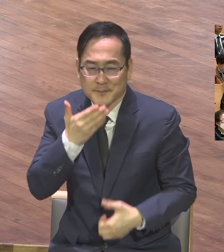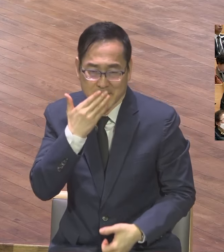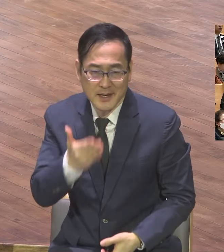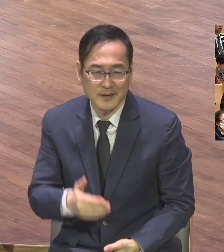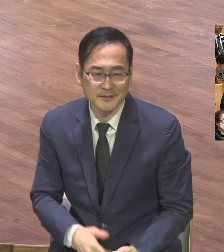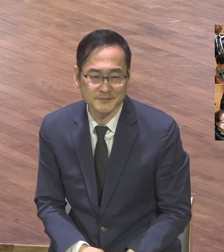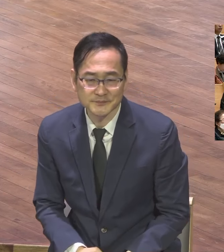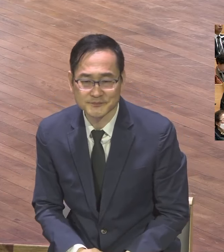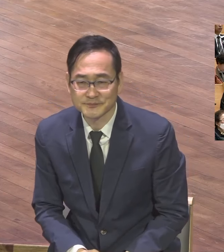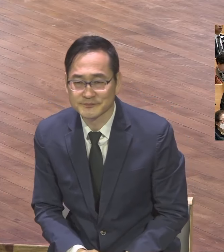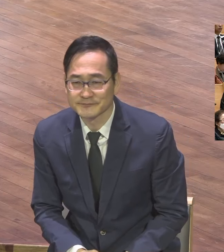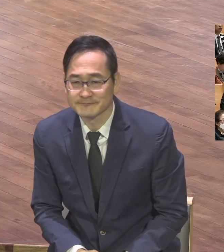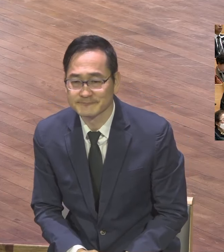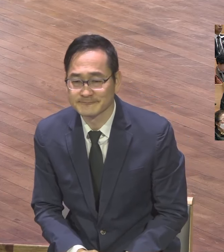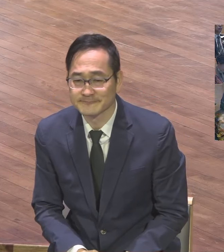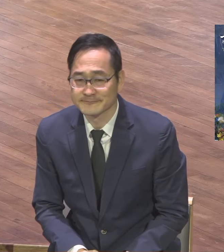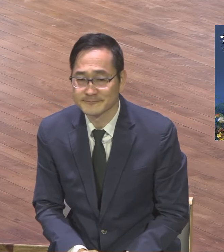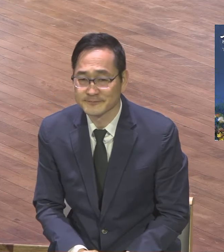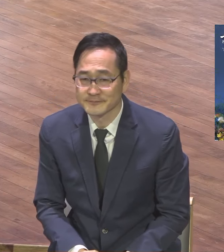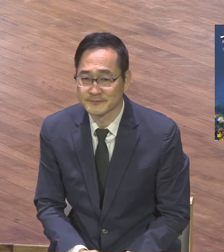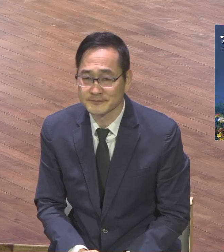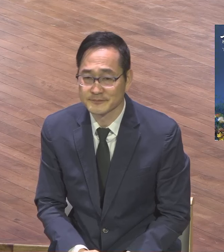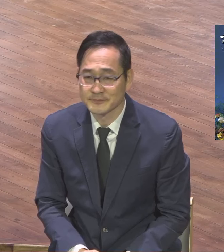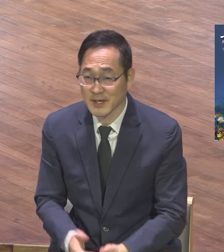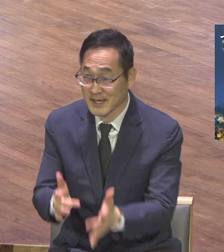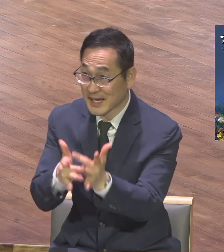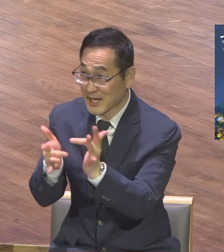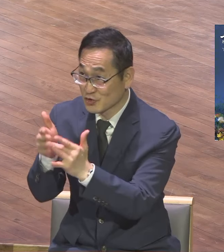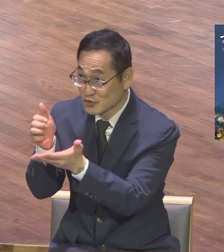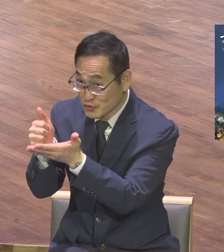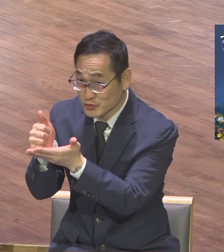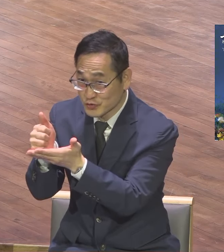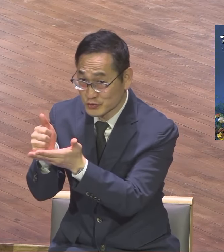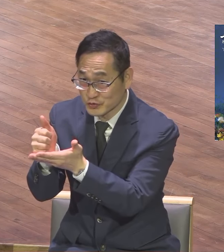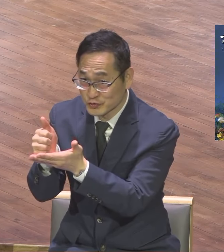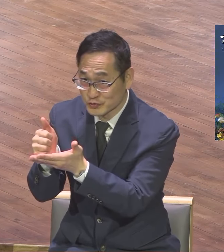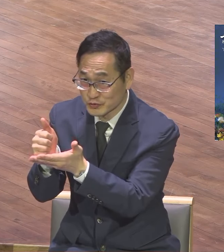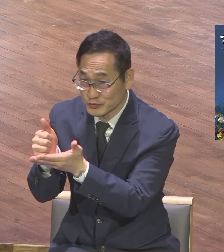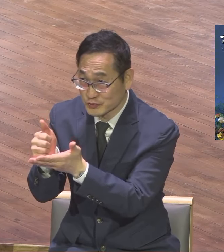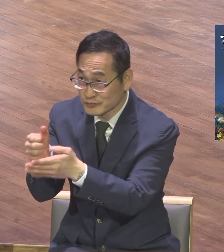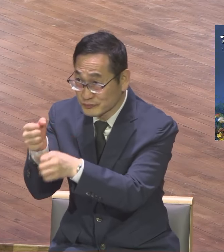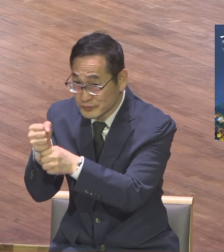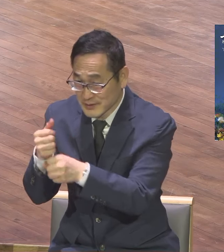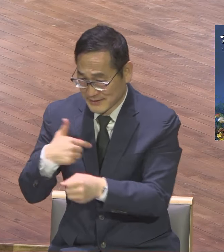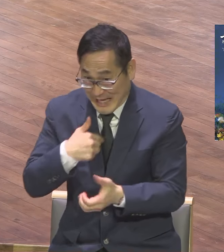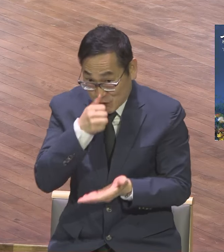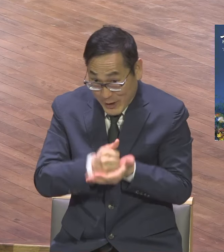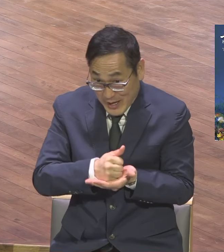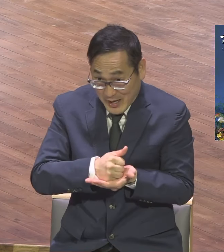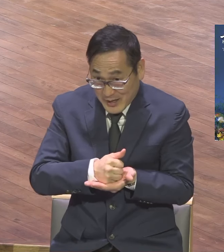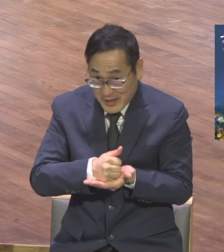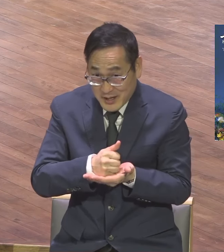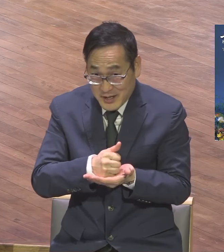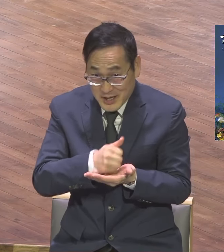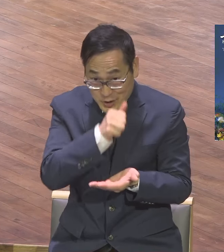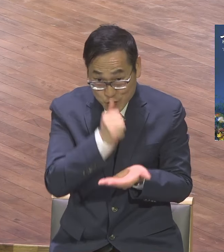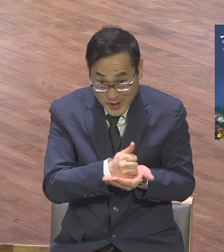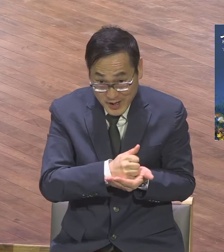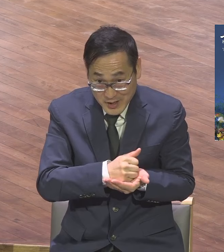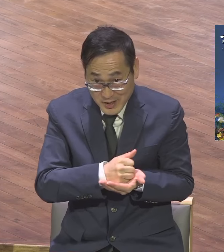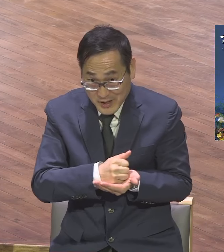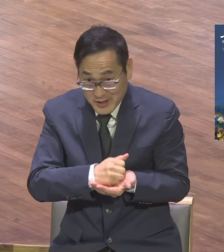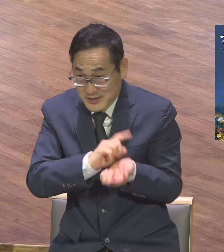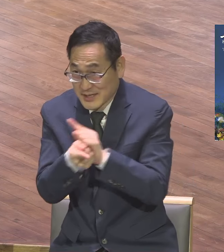그래서 우리는 무엇보다도 대언자이신 예수 그리스도를 붙잡아야 돼요. 대언자, 대언자는 글자